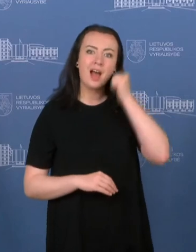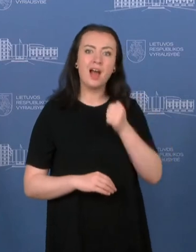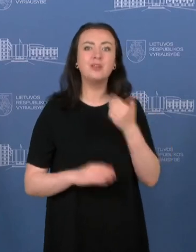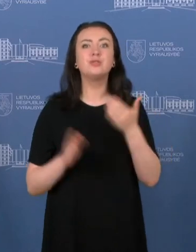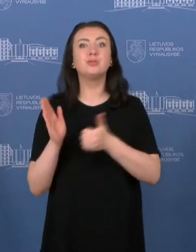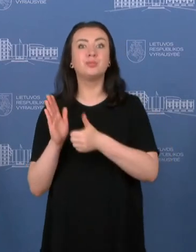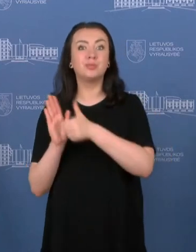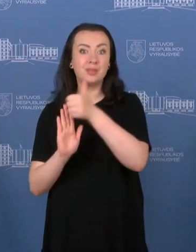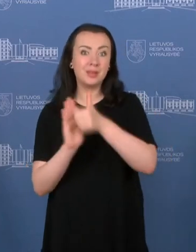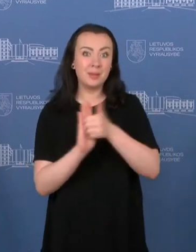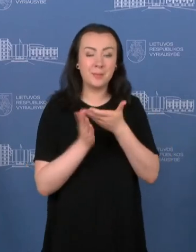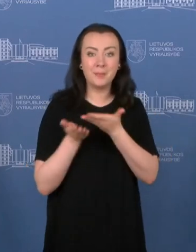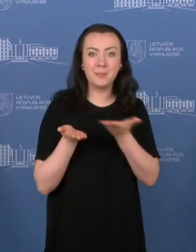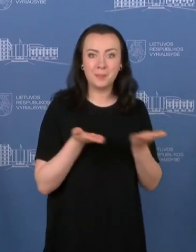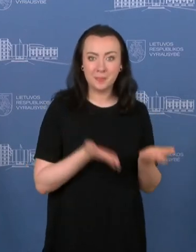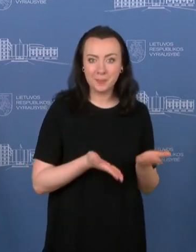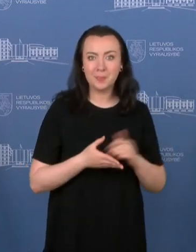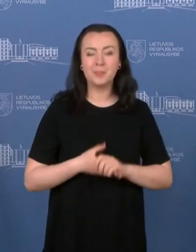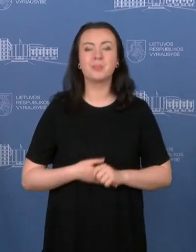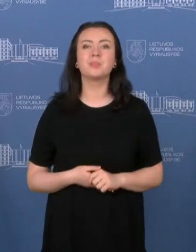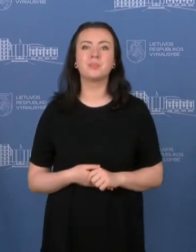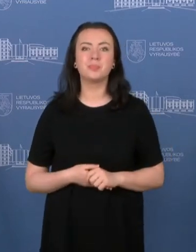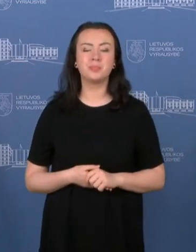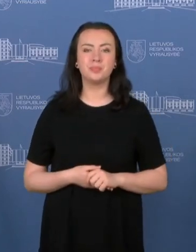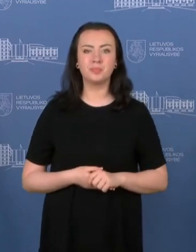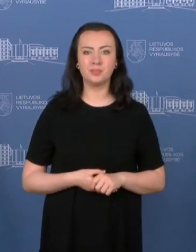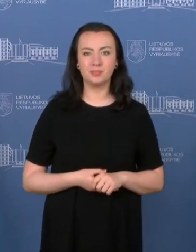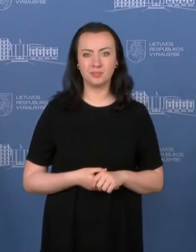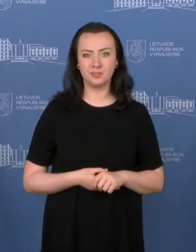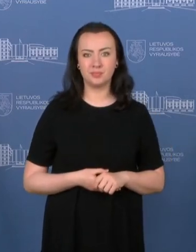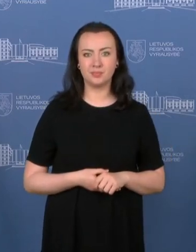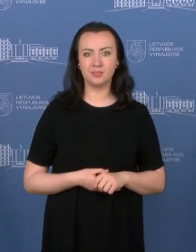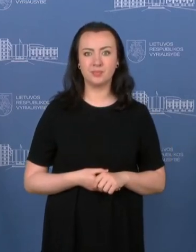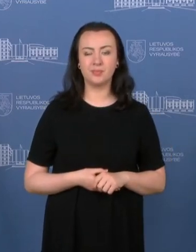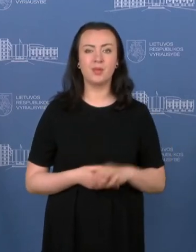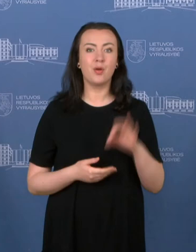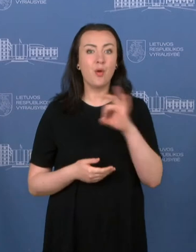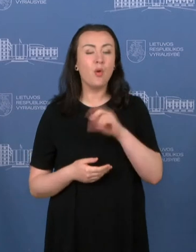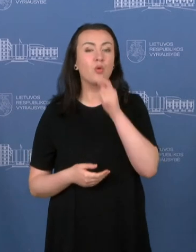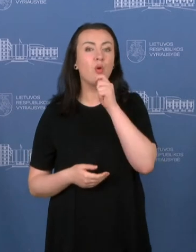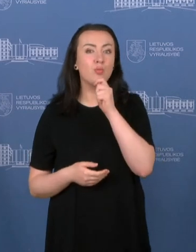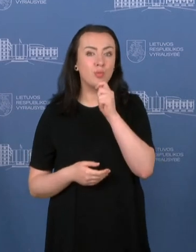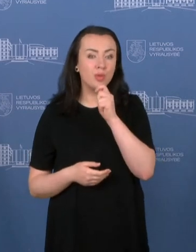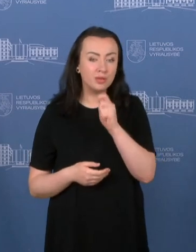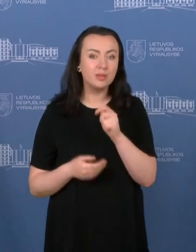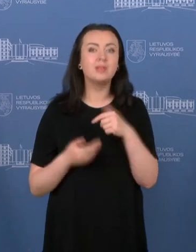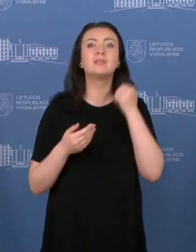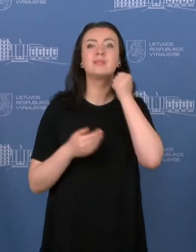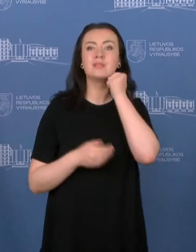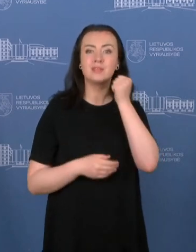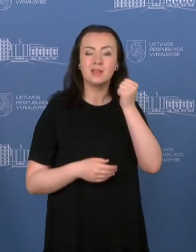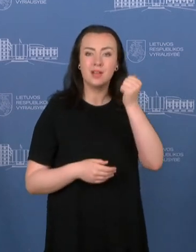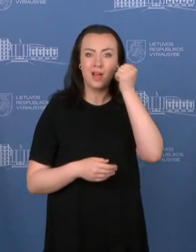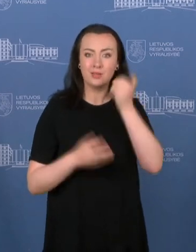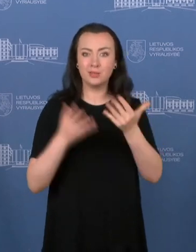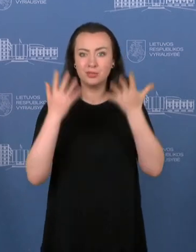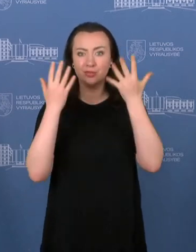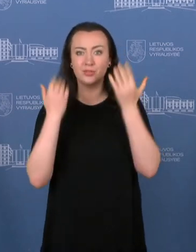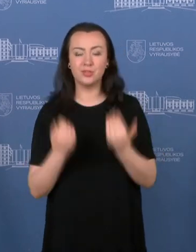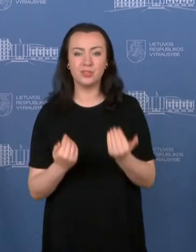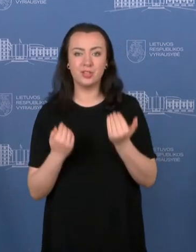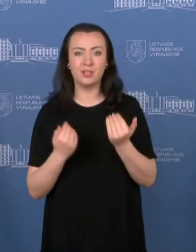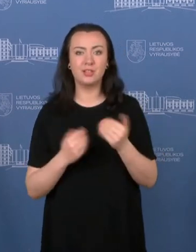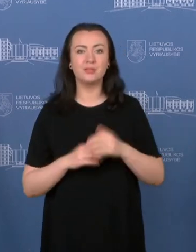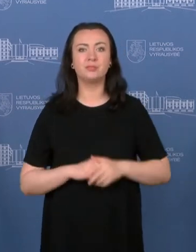ministrui Simonui Gentvilui ir susisiekimo viceministrui Agnei Vaiciukevičiūtei apie komentarus patvirtinus vyriausybėje nacionalinę klimato kaitos